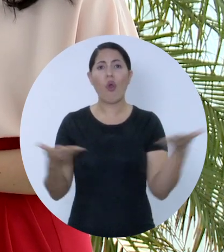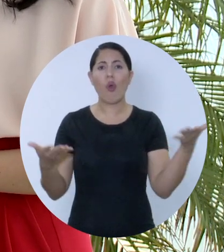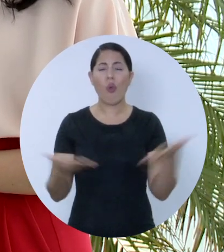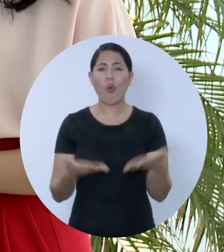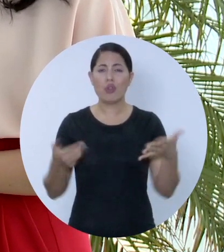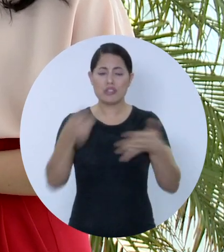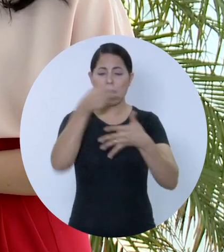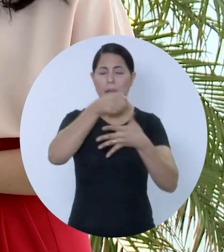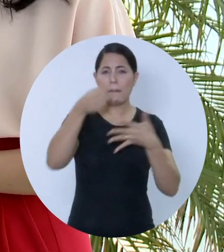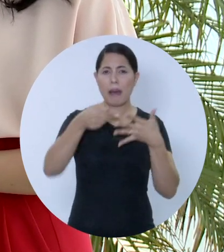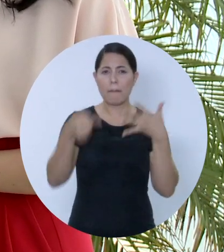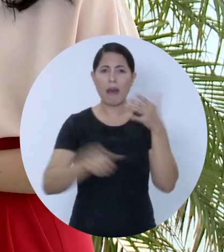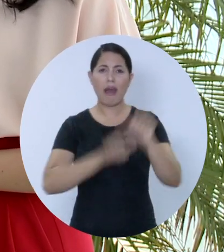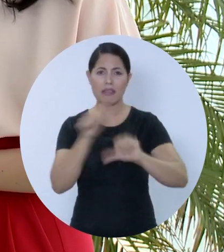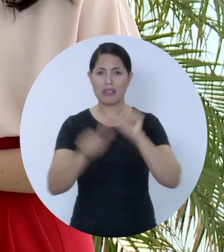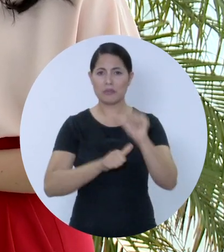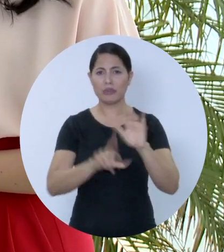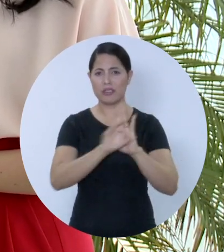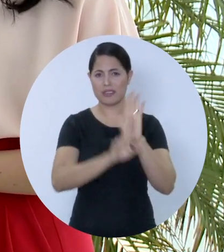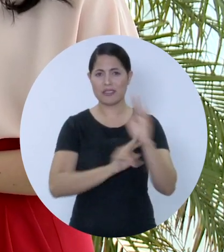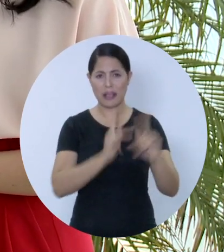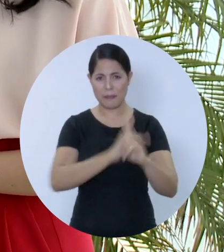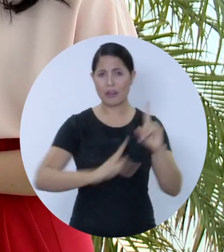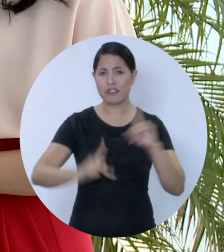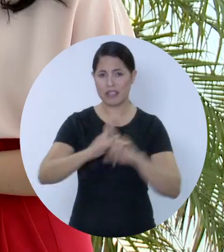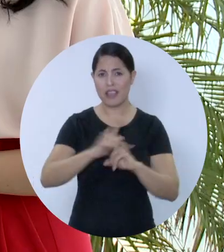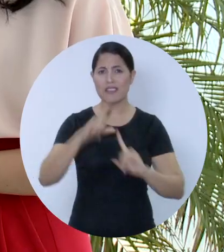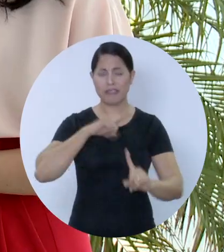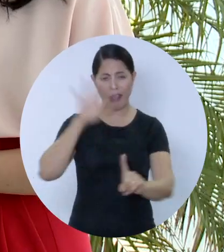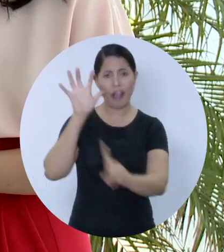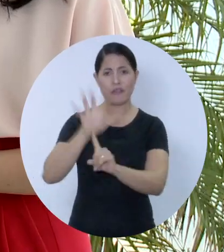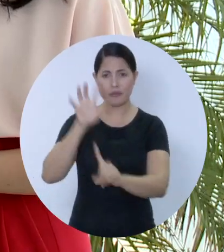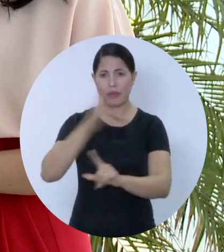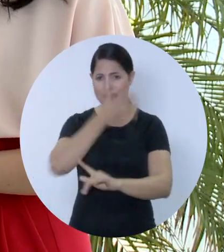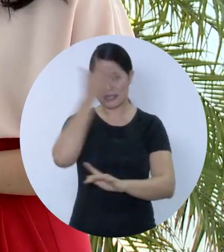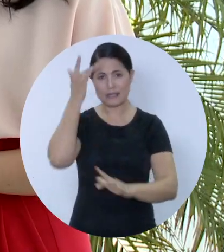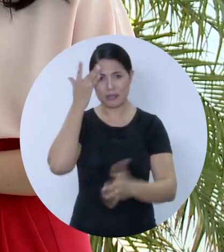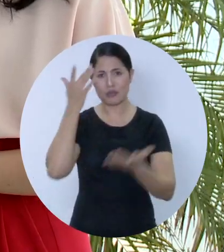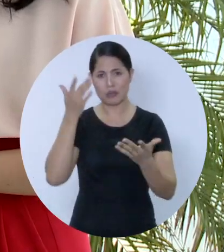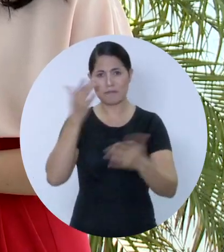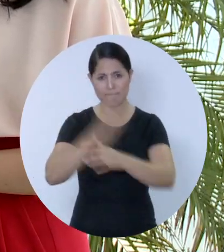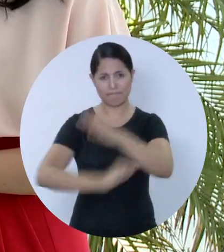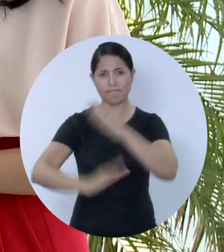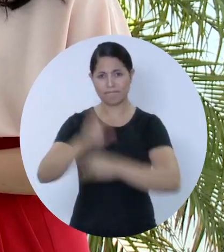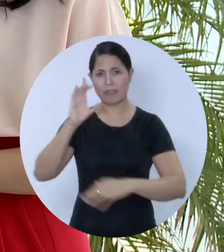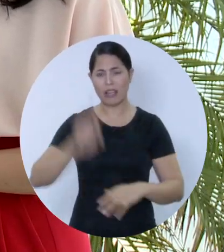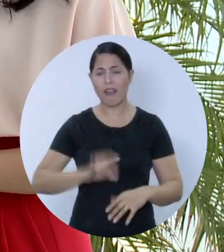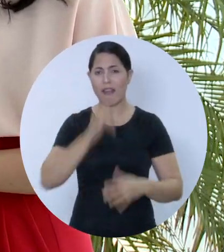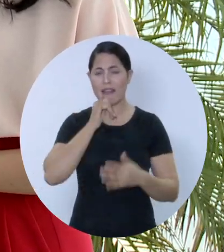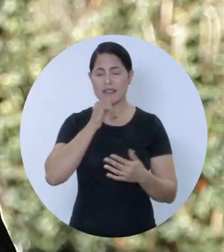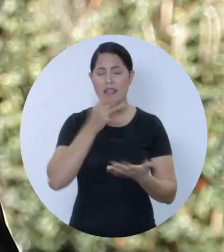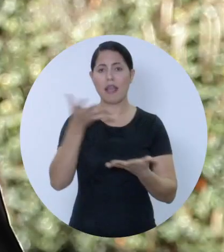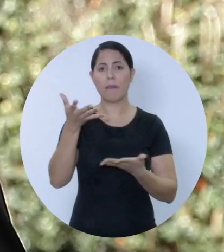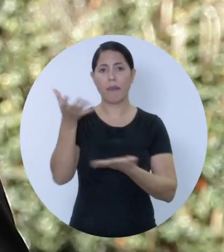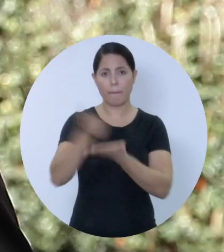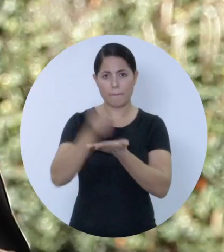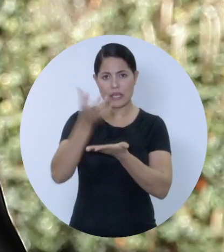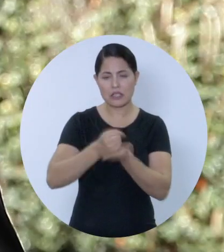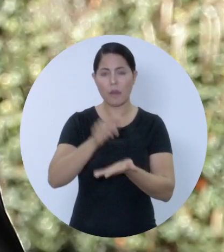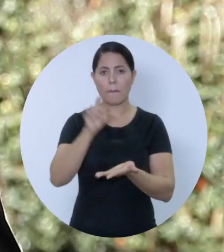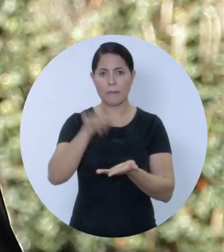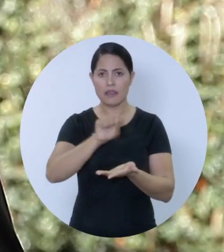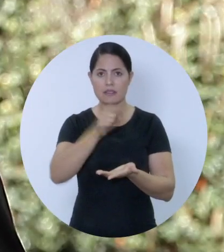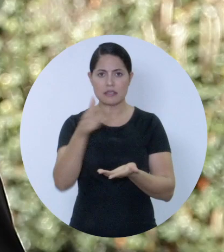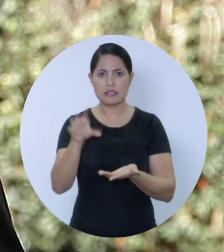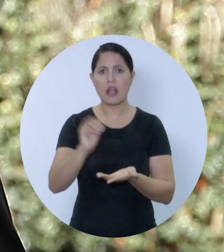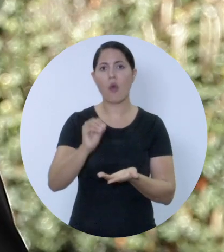E por isso que muitos dos tópicos nessa reforma da Previdência acabam por atingir diretamente as pessoas com deficiência. É a questão da pensão